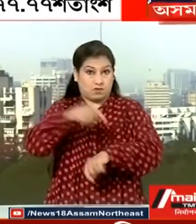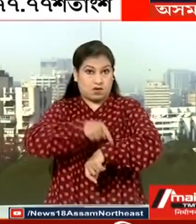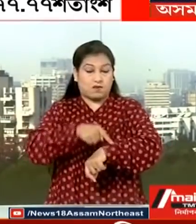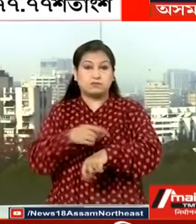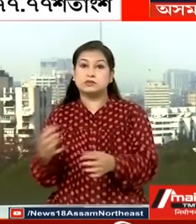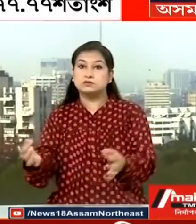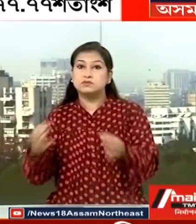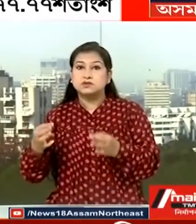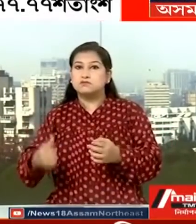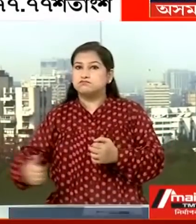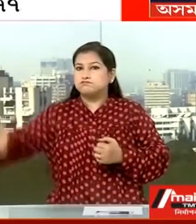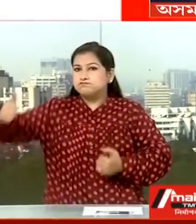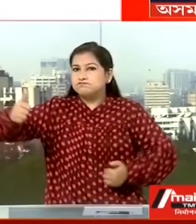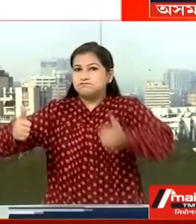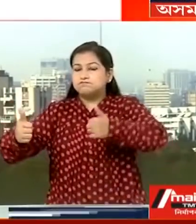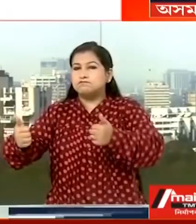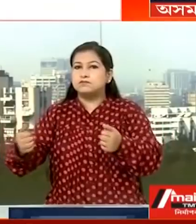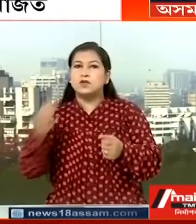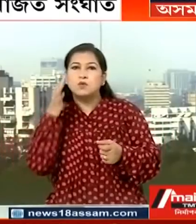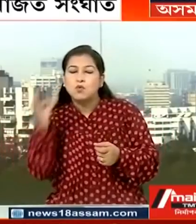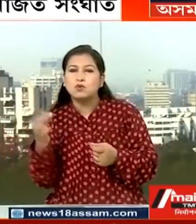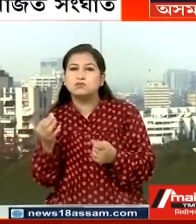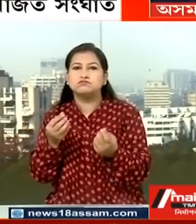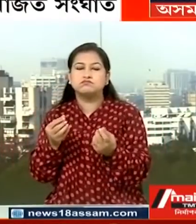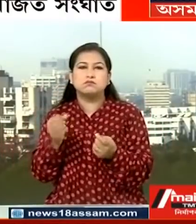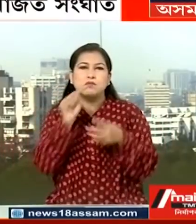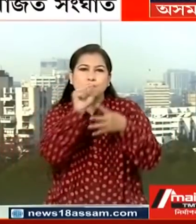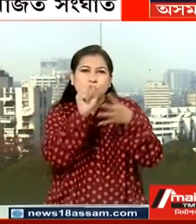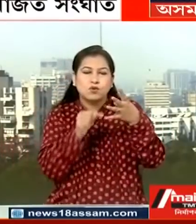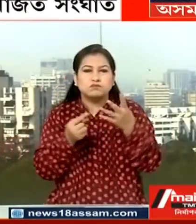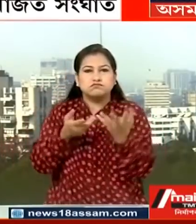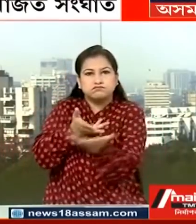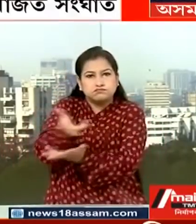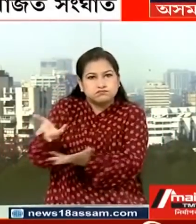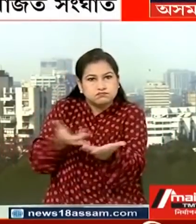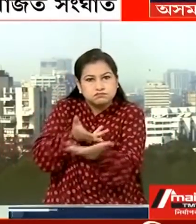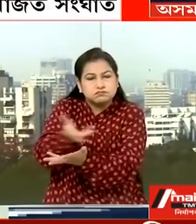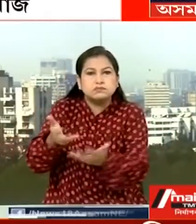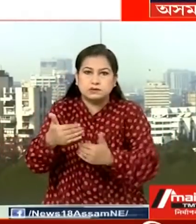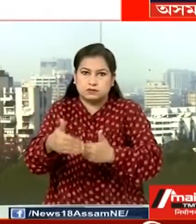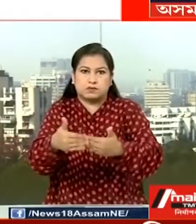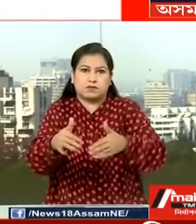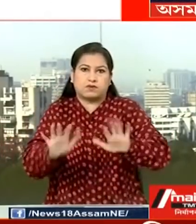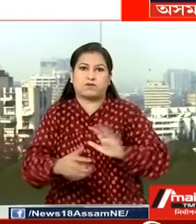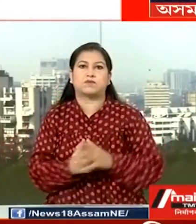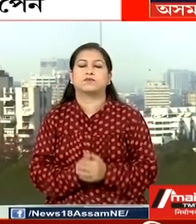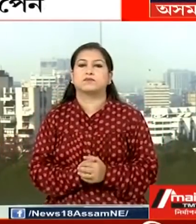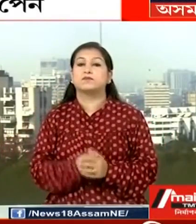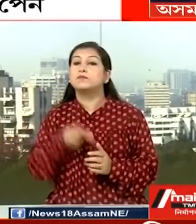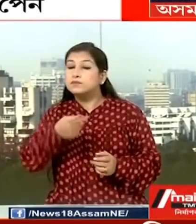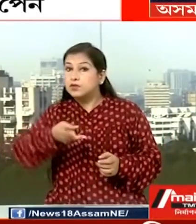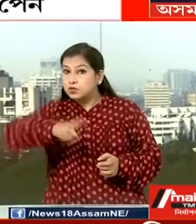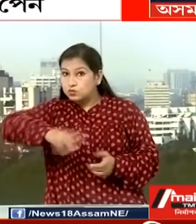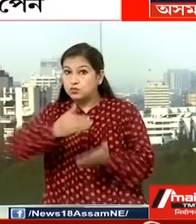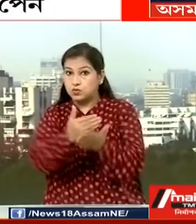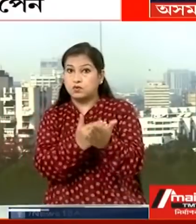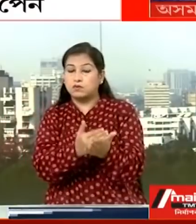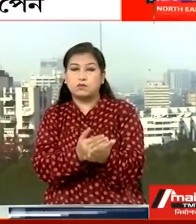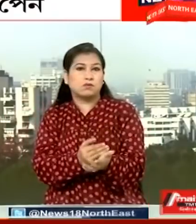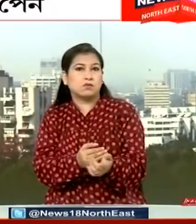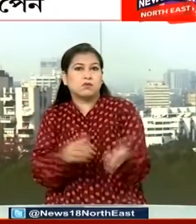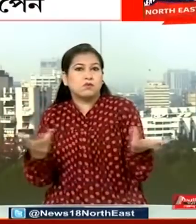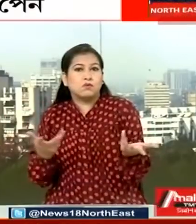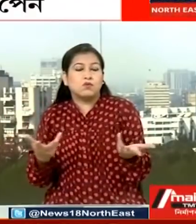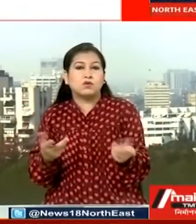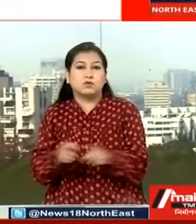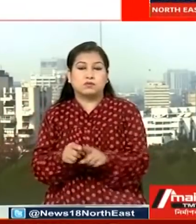विशेषज्ञ राष्ट्रीय शिक्षा नीति में स्कूली शिक्षा से जुड़े कुछ अहम पहलुओं पर विचार विमर्श हो रहा है। इस कॉन्क्लेव का आयोजन शिक्षक